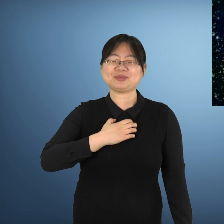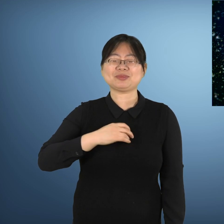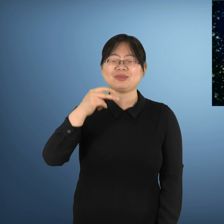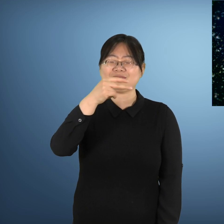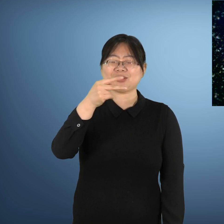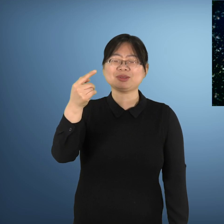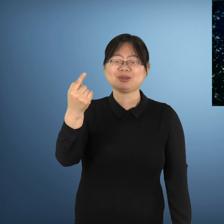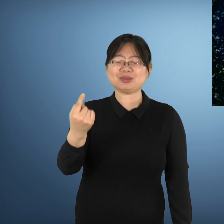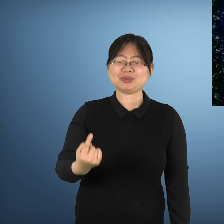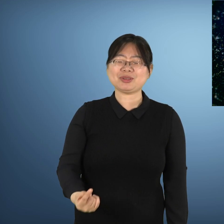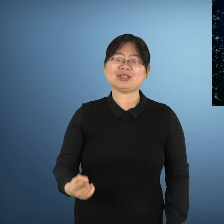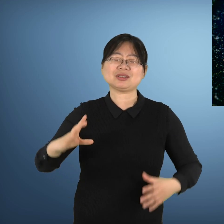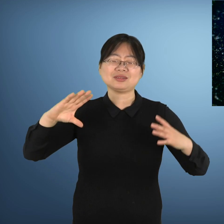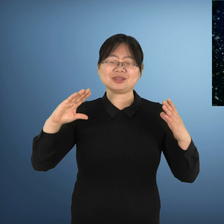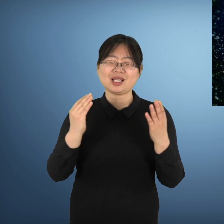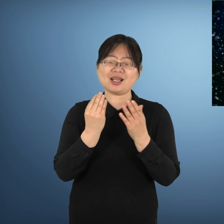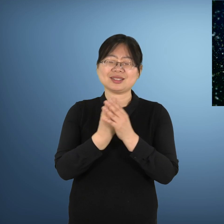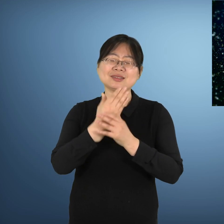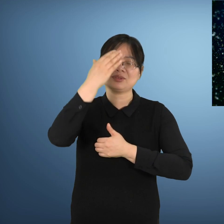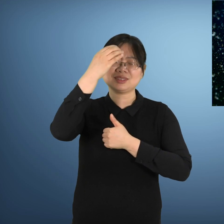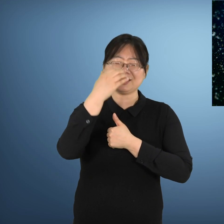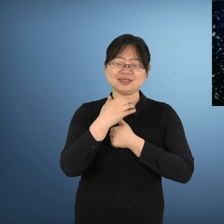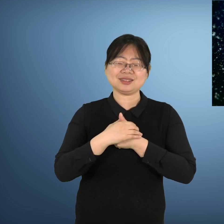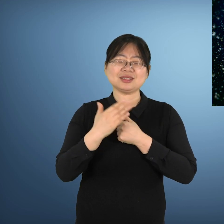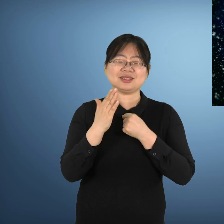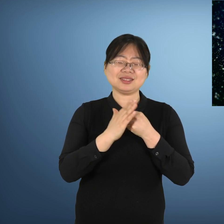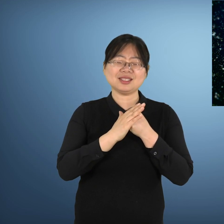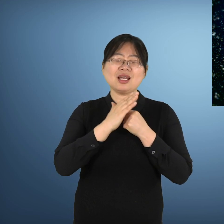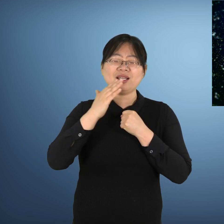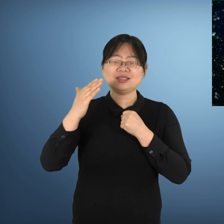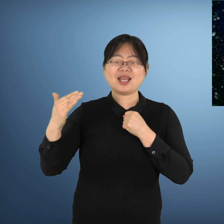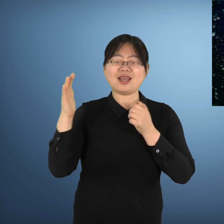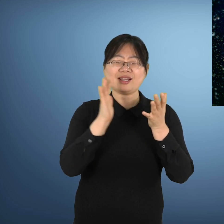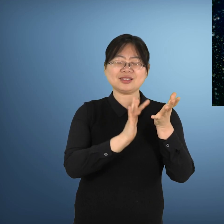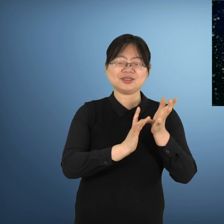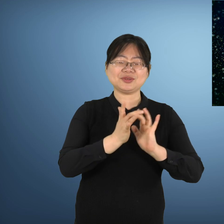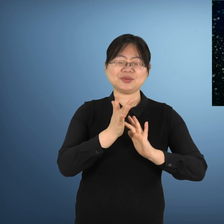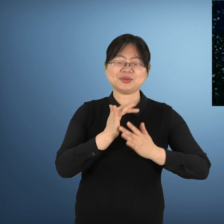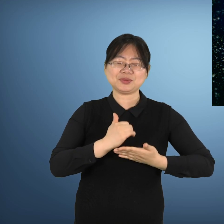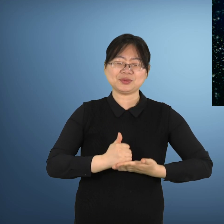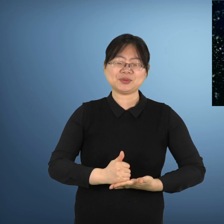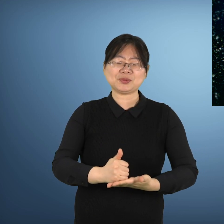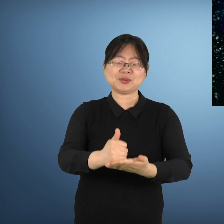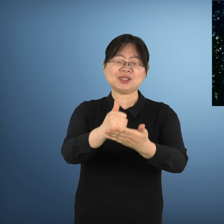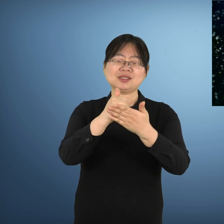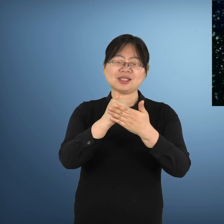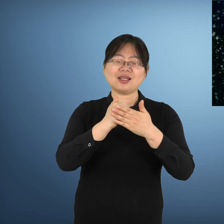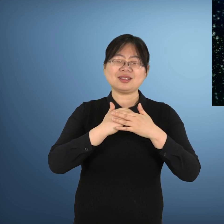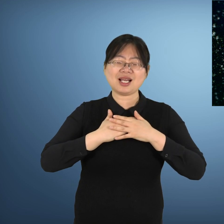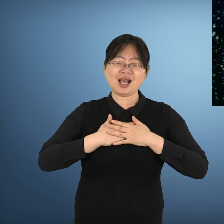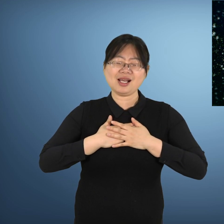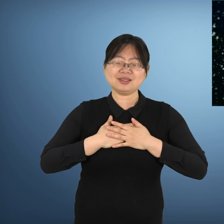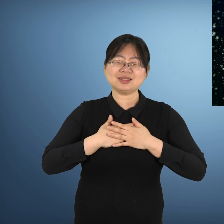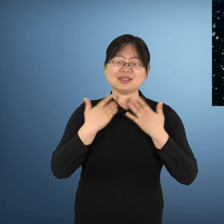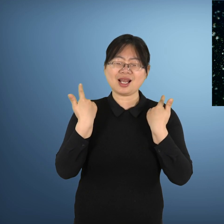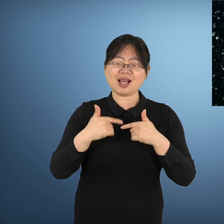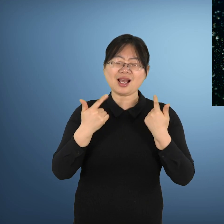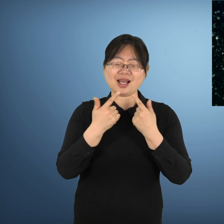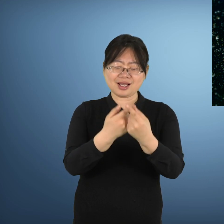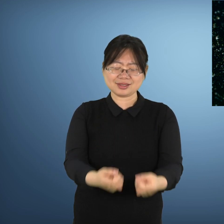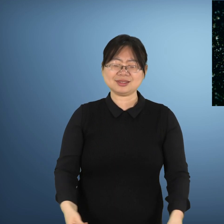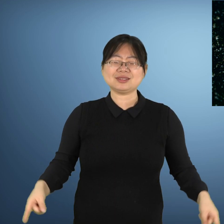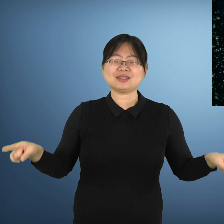염려도 온전히 맡기니 예수 늘